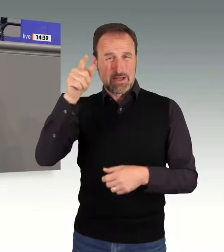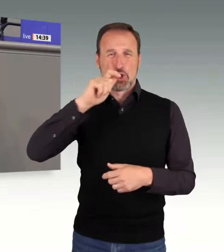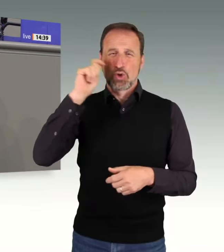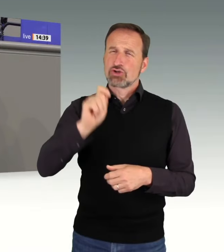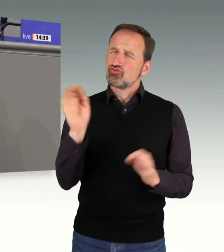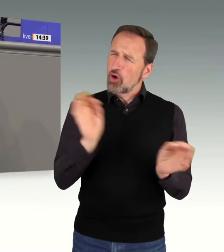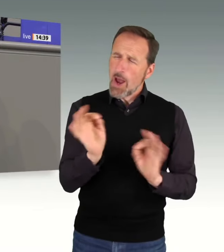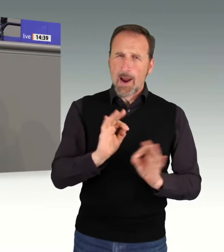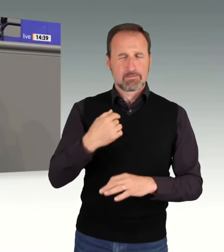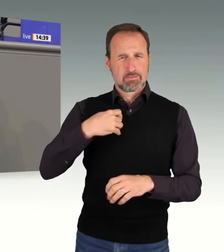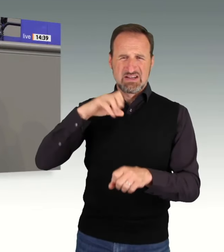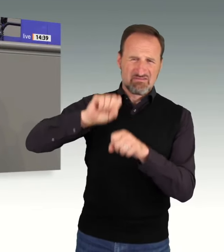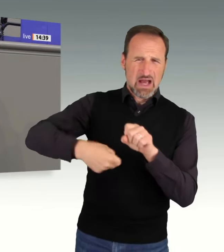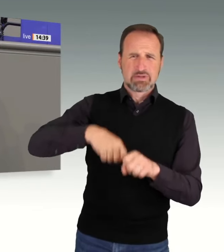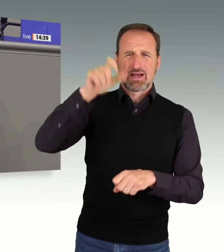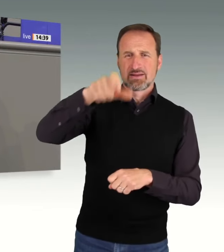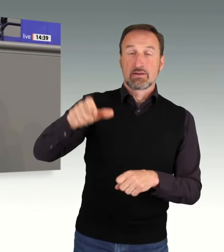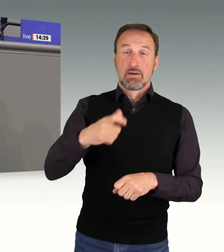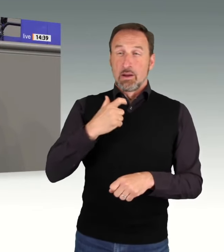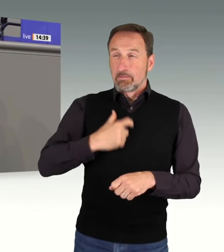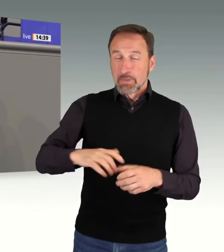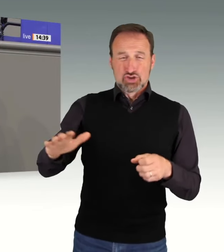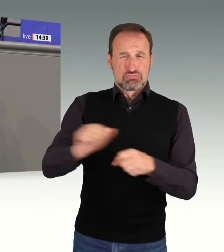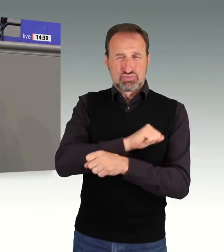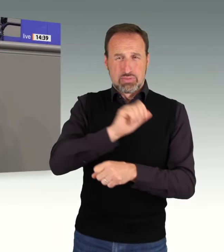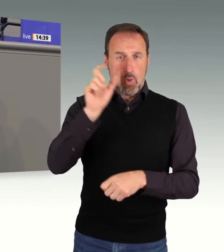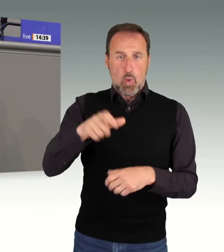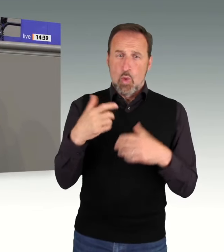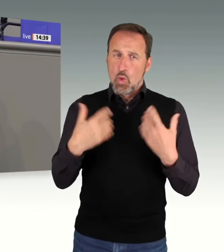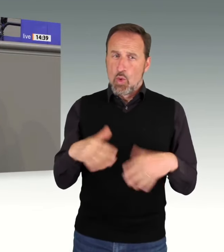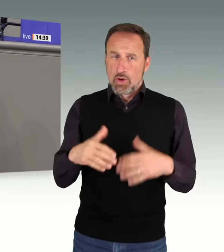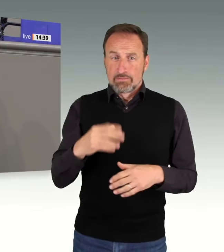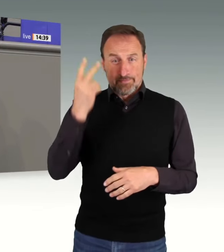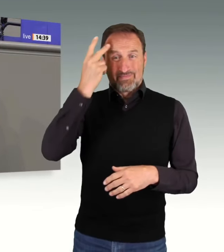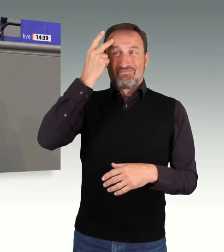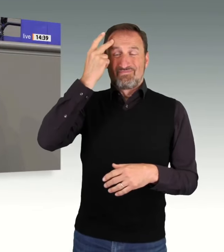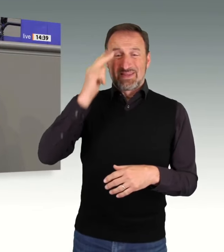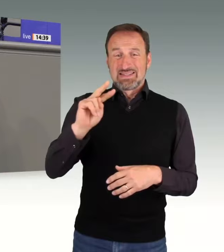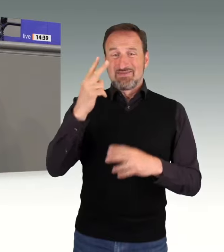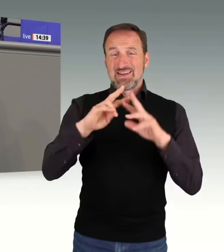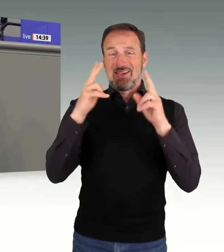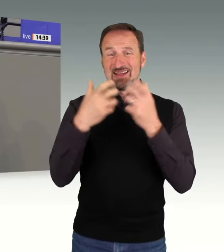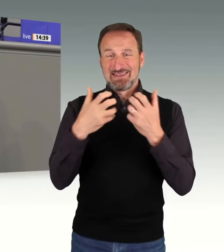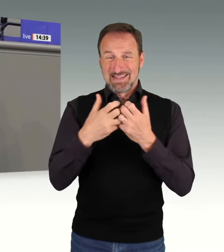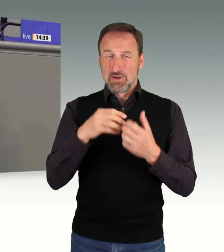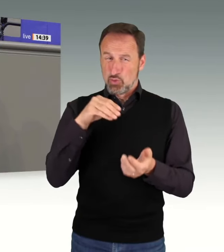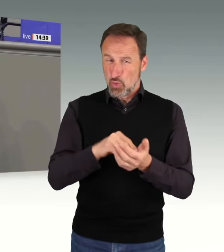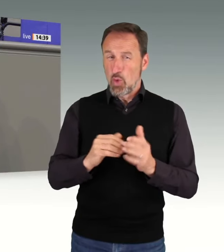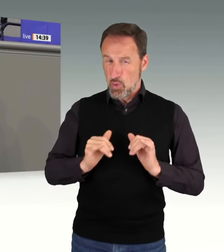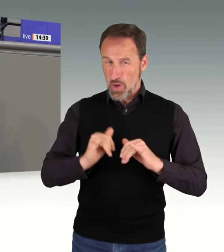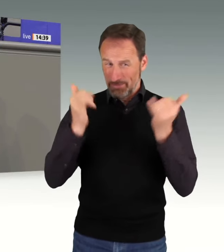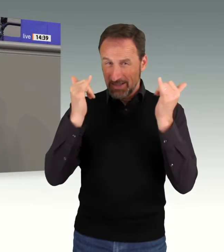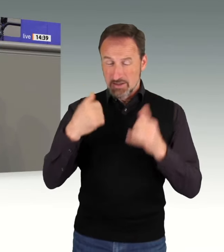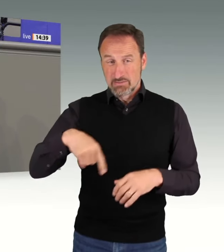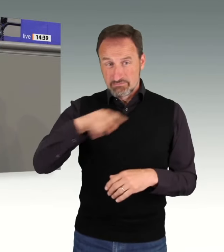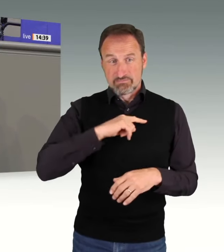hier hinterlassen hatten. Eine ältere Frau brach in Tränen aus. Sie hatte Worte ihres verstorbenen Mannes an den